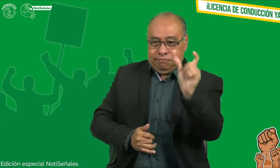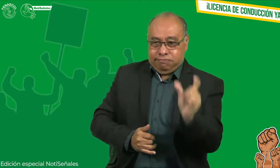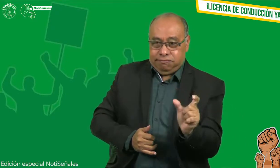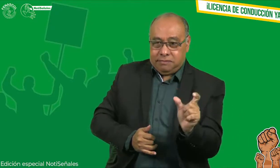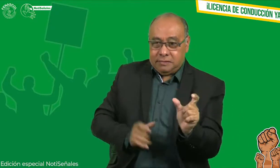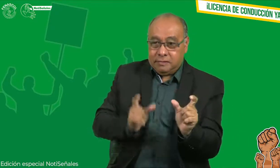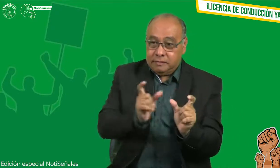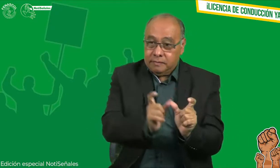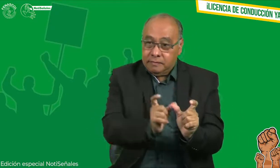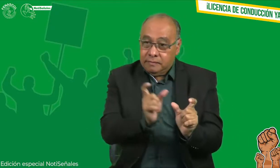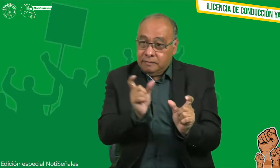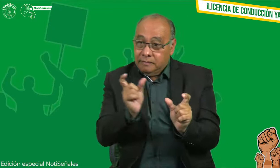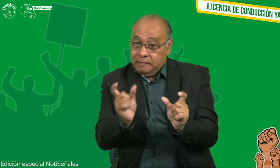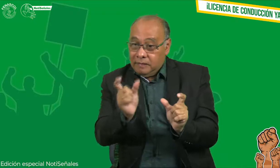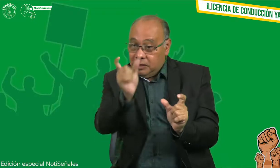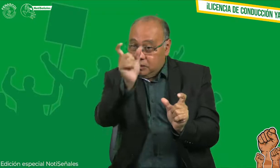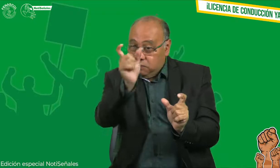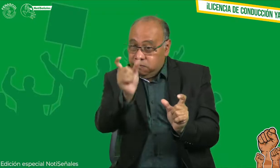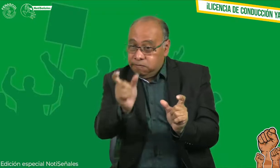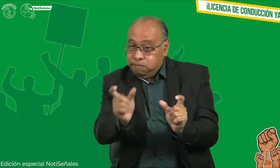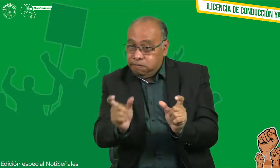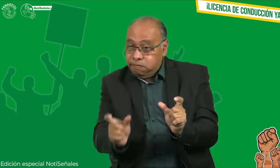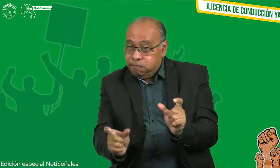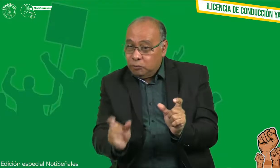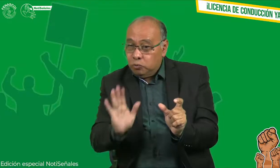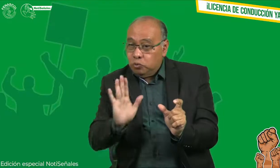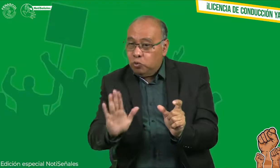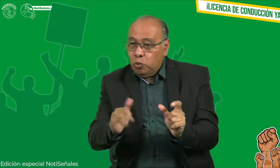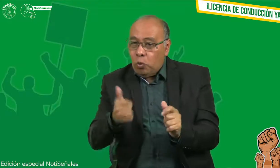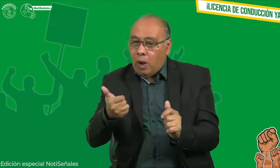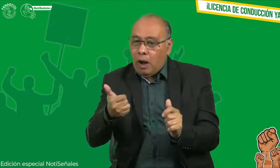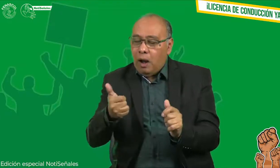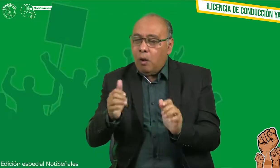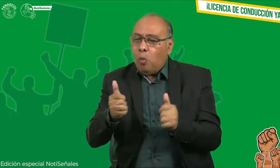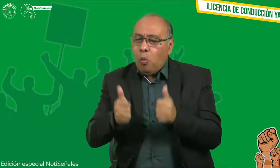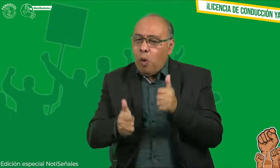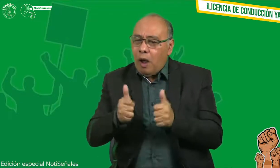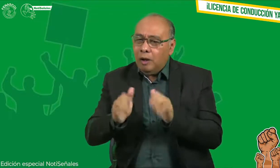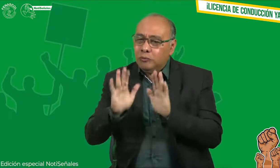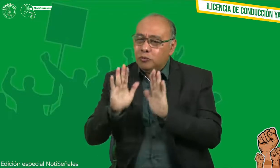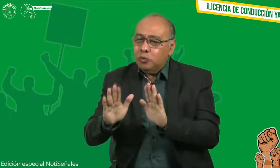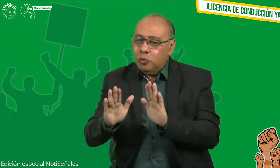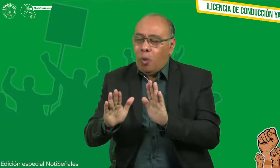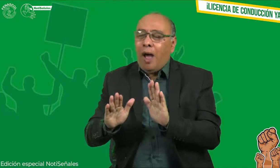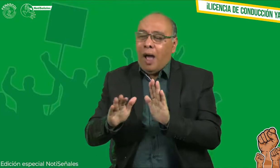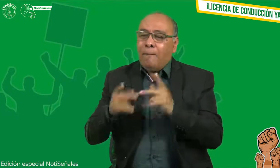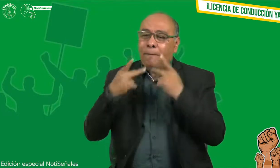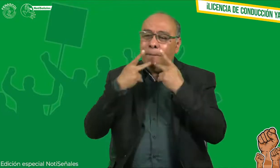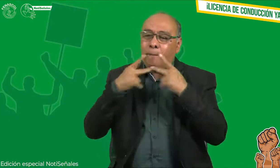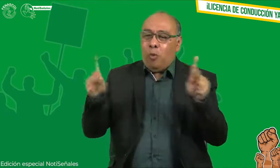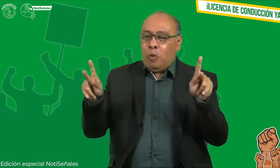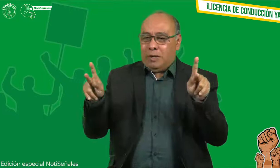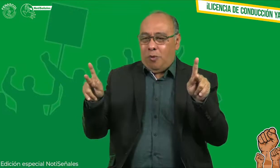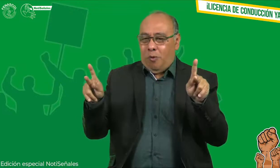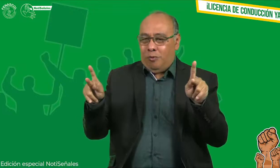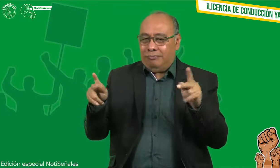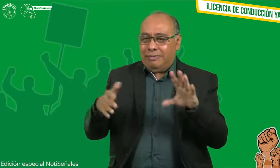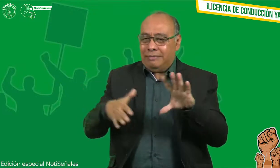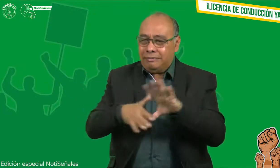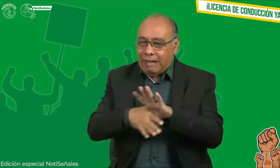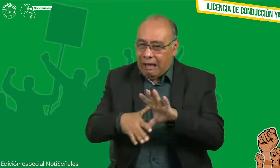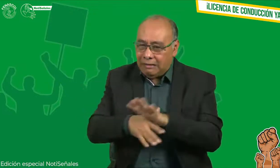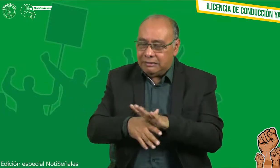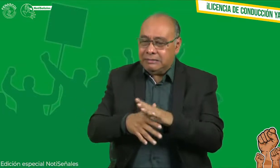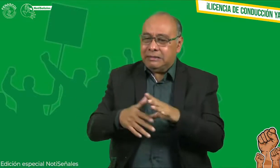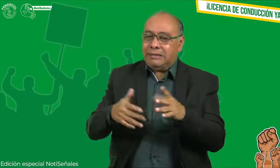la licencia de conducción para transporte particular, privado. Y en la segunda columna es todo